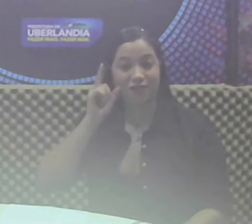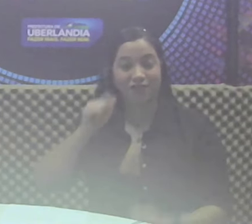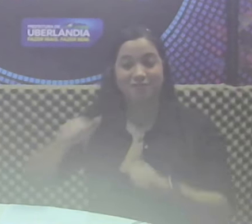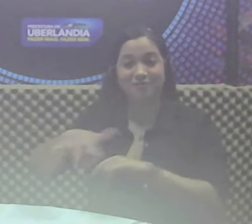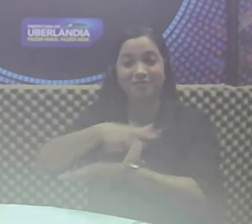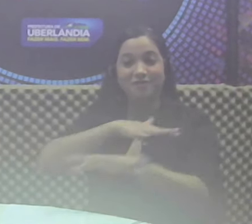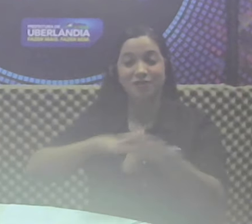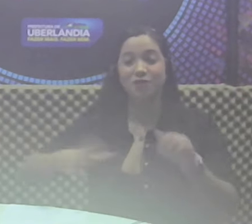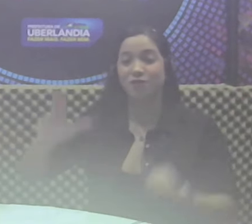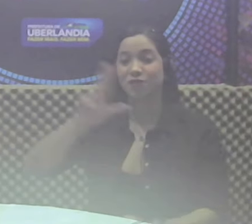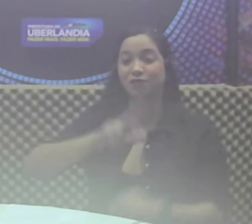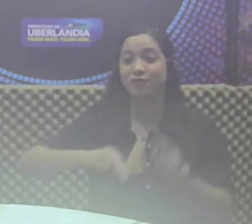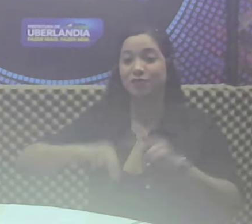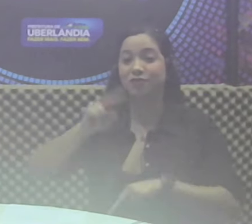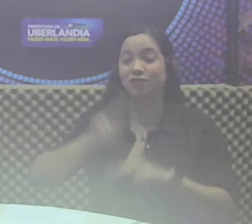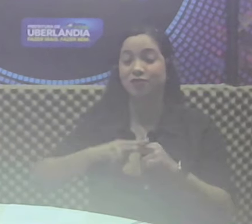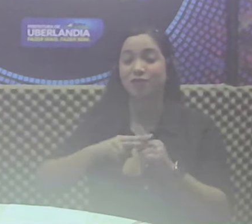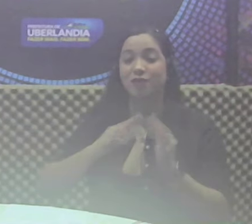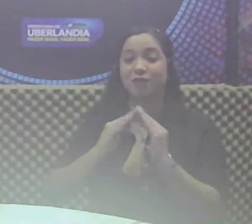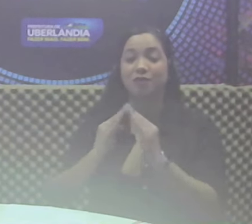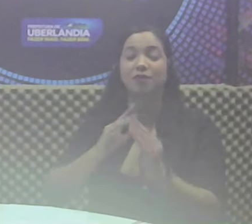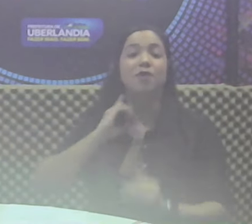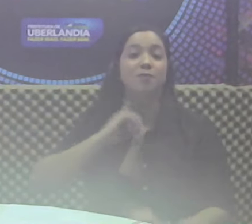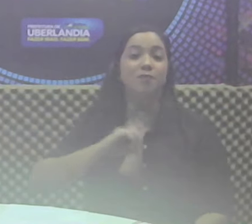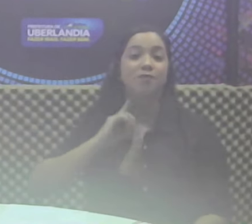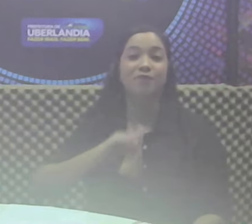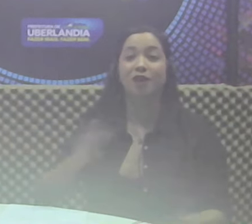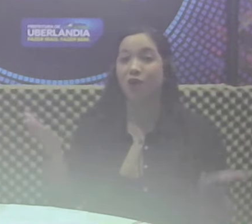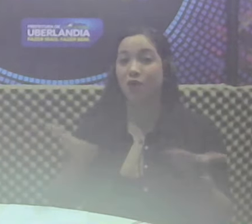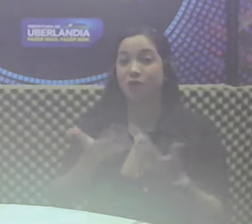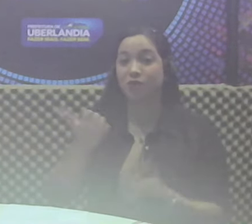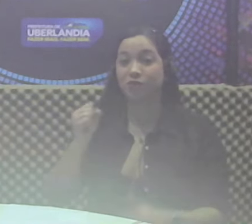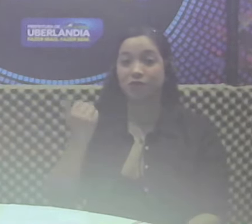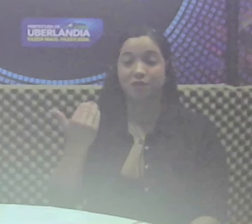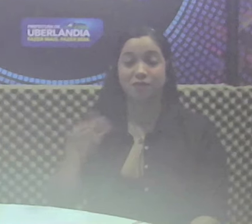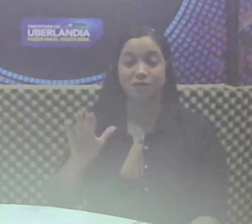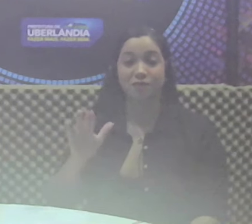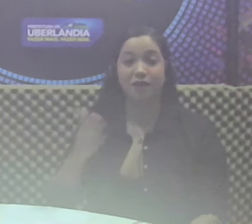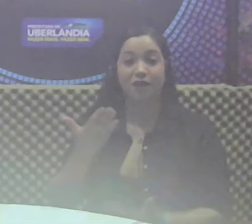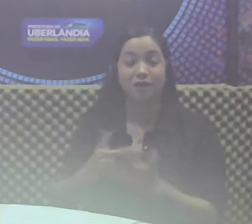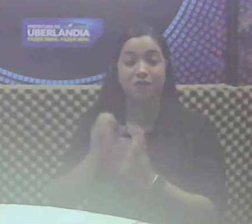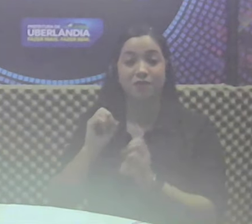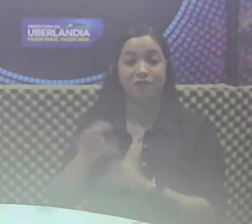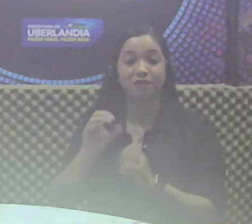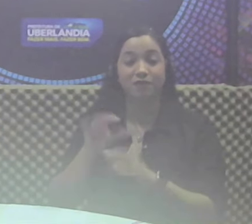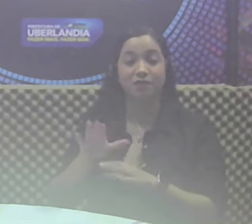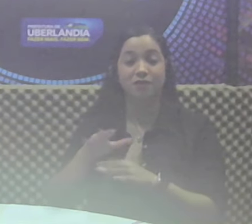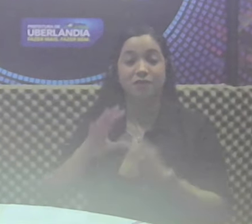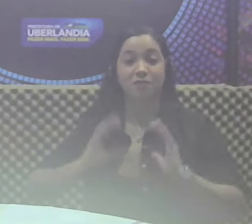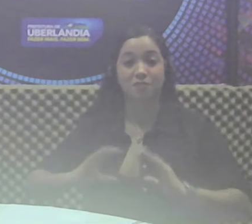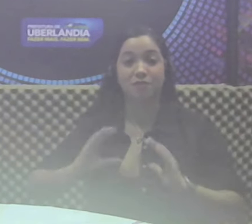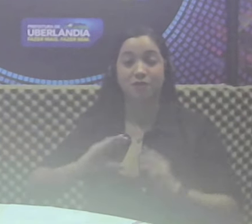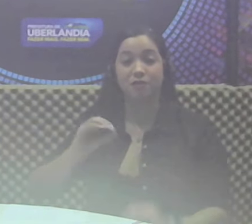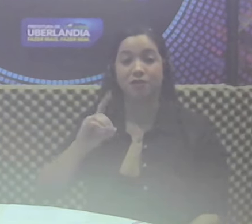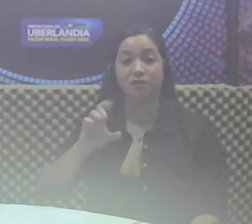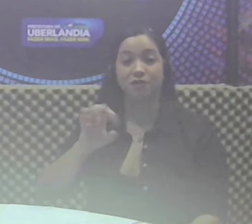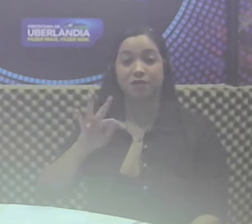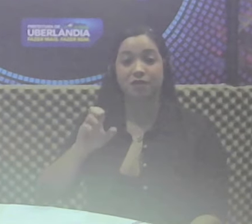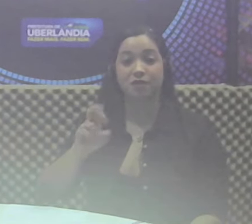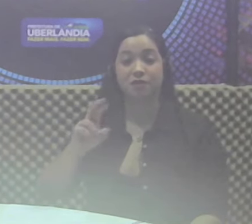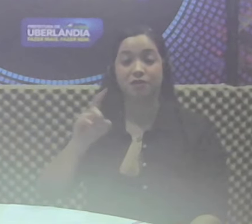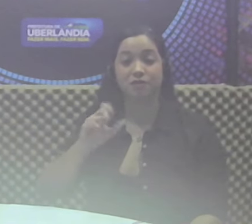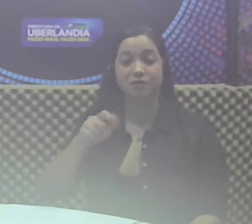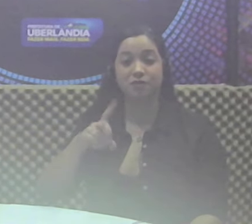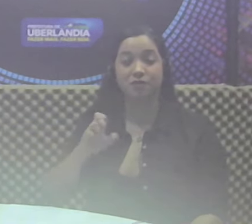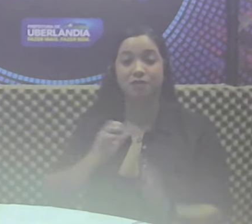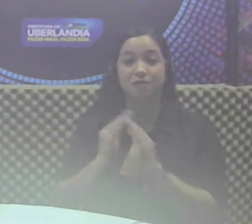Uberlândia junina esteve no bairro Minas Gerais. Hoje, às 18h30, tem aula de Mix Dance na Praça Odete Rezende Pereira, no